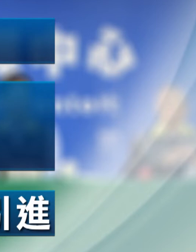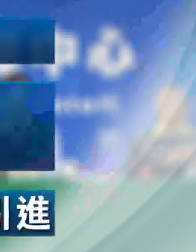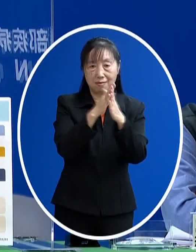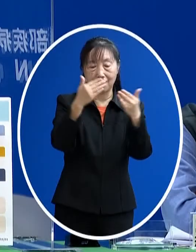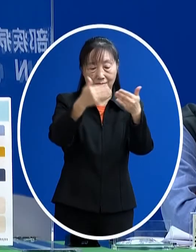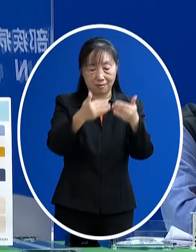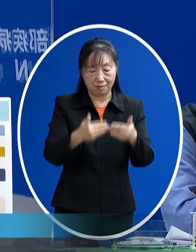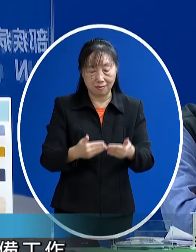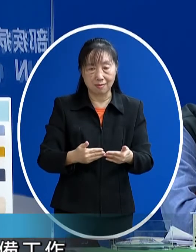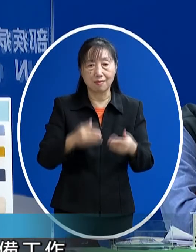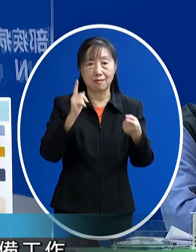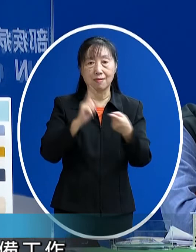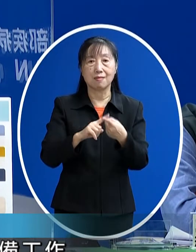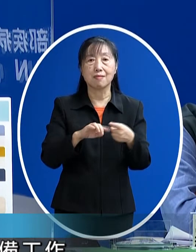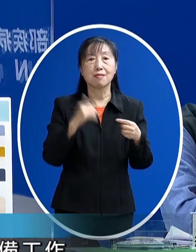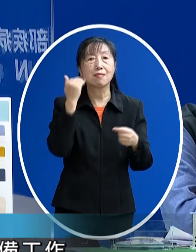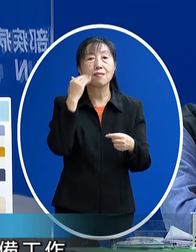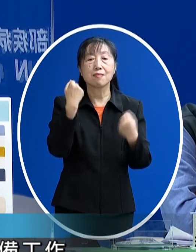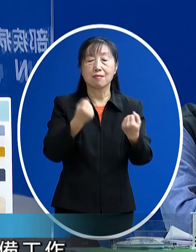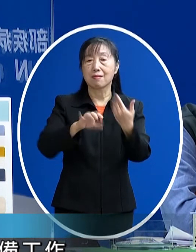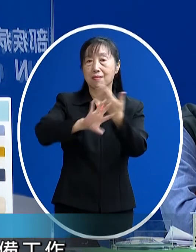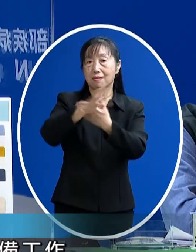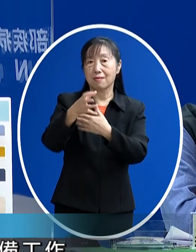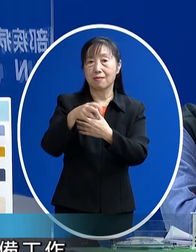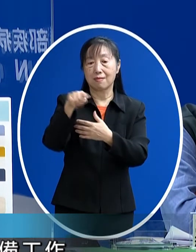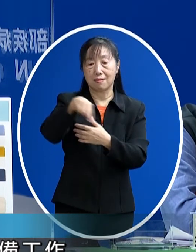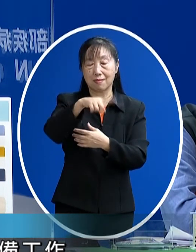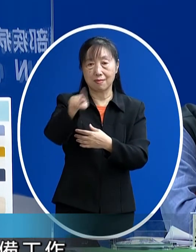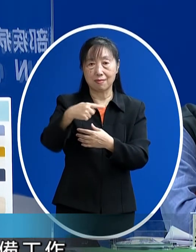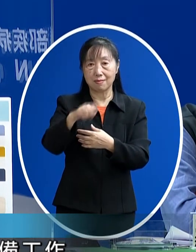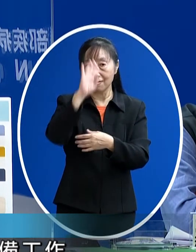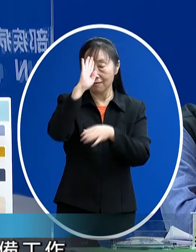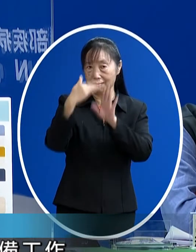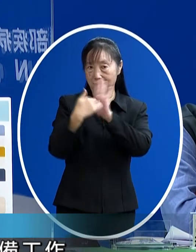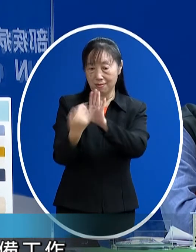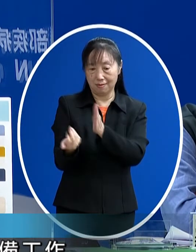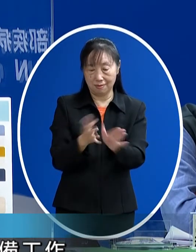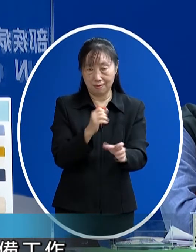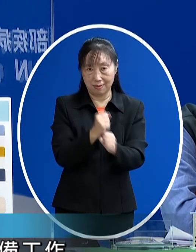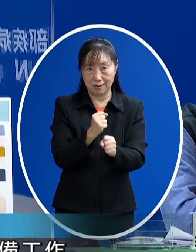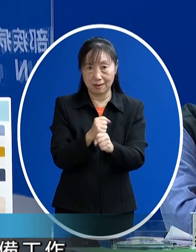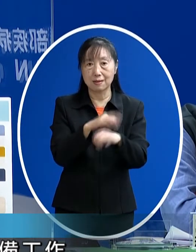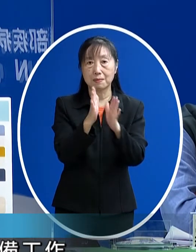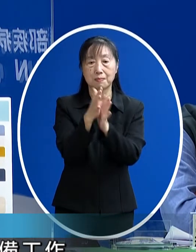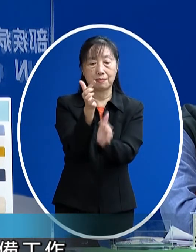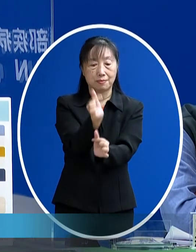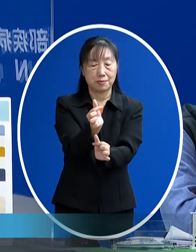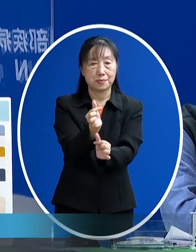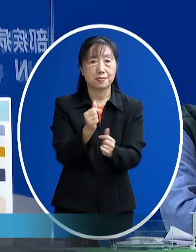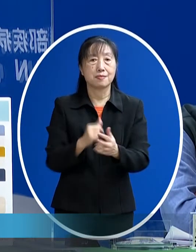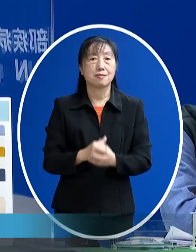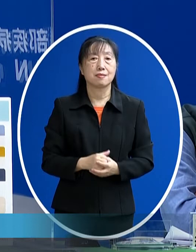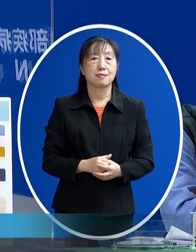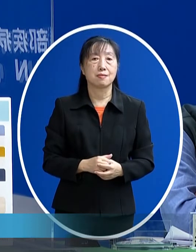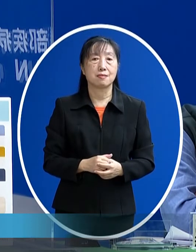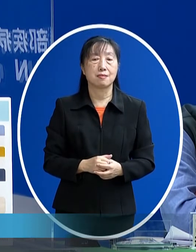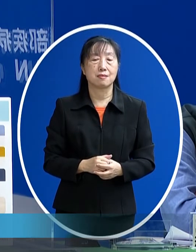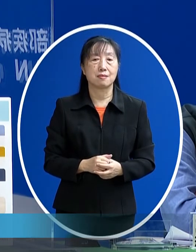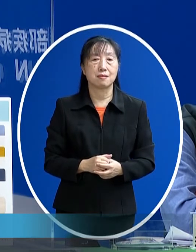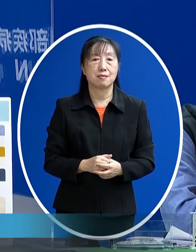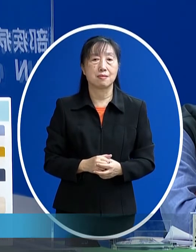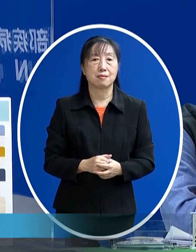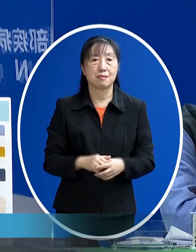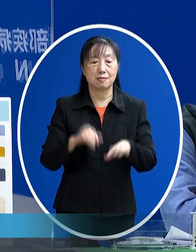进。 在境外当地的一个所有的这个防疫的准备工作已经全部就绪，那所以我们在这一